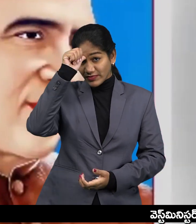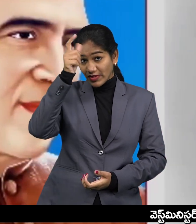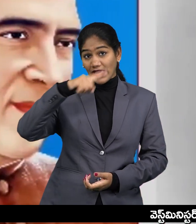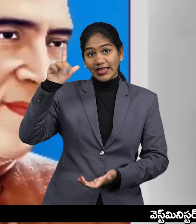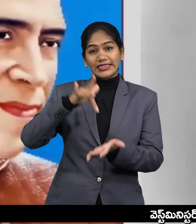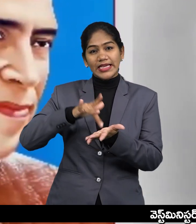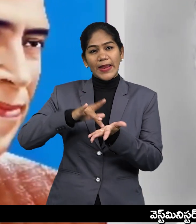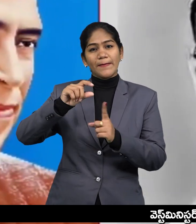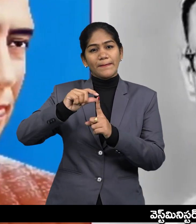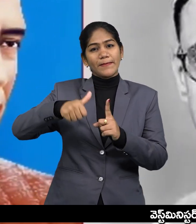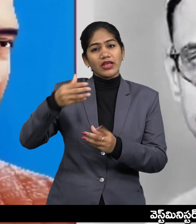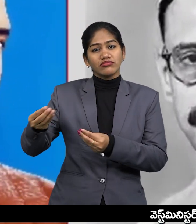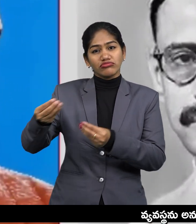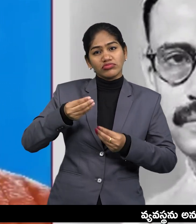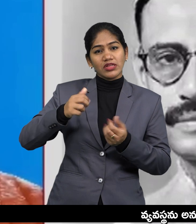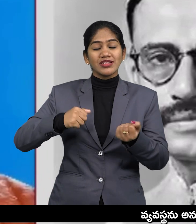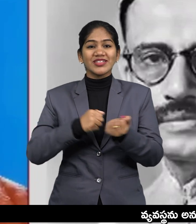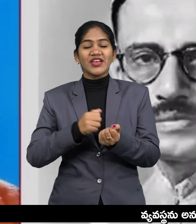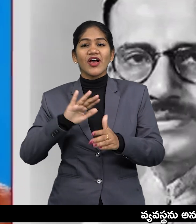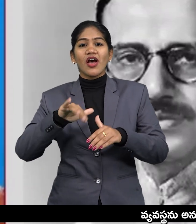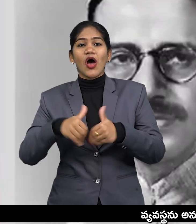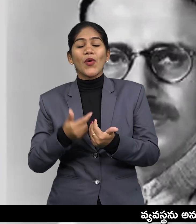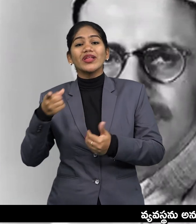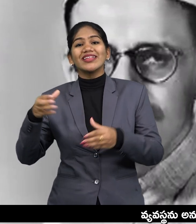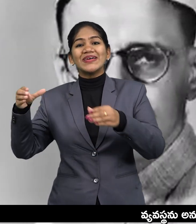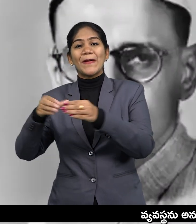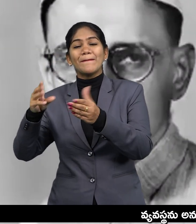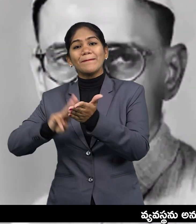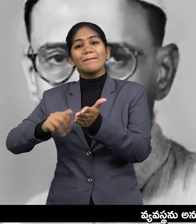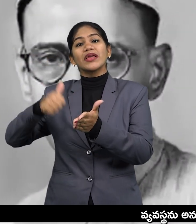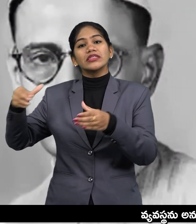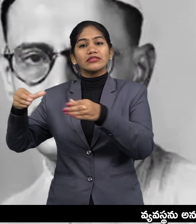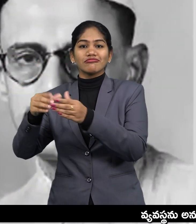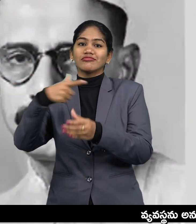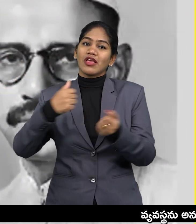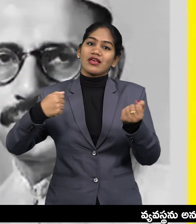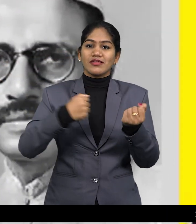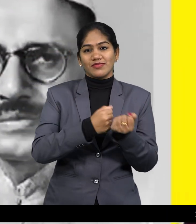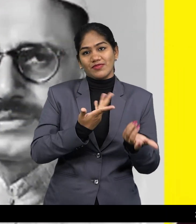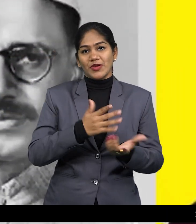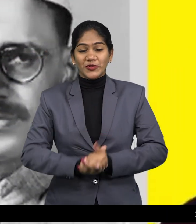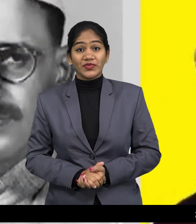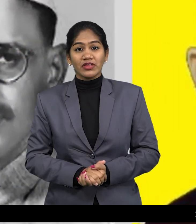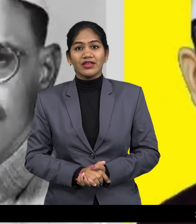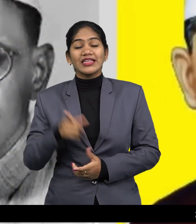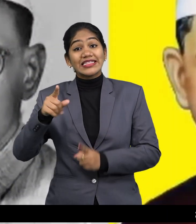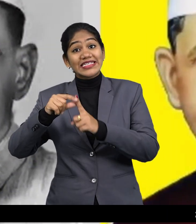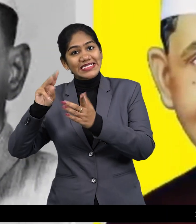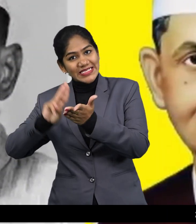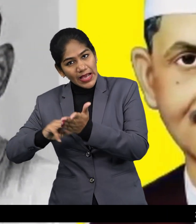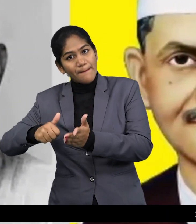వెస్ట్మినిస్టర్ ప్రజాస్వామ్య వ్యవస్థపై ఆధారపడిన వ్యవస్థను అనుసరించే భారత ప్రధాని నేతృత్వంలోని మంత్రుల మండలి